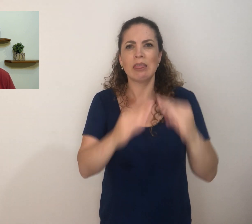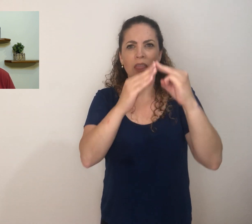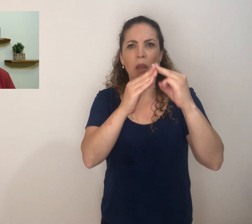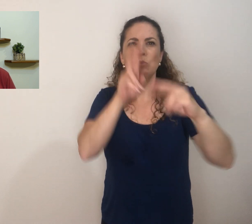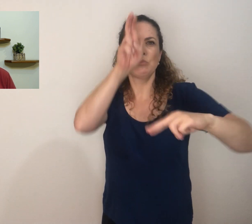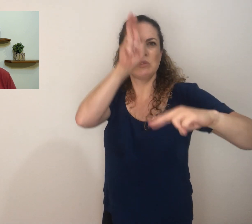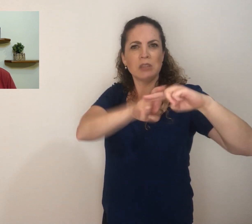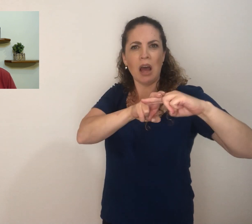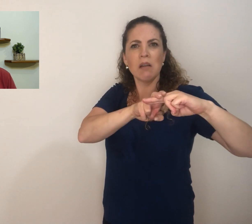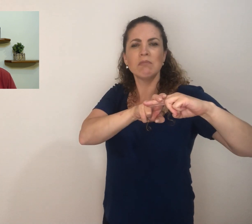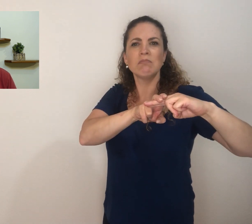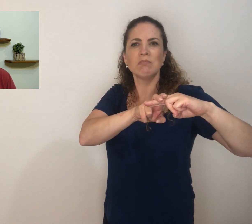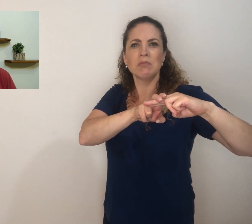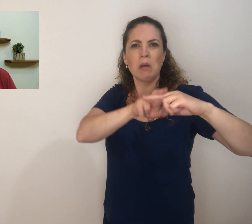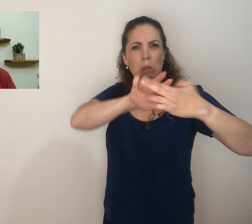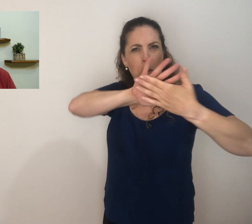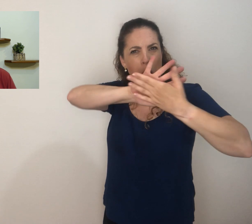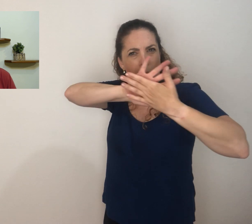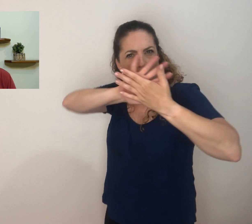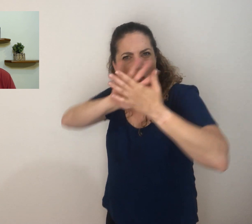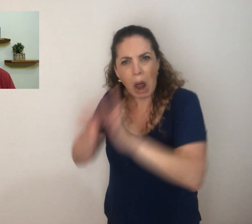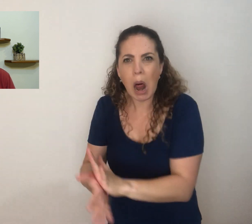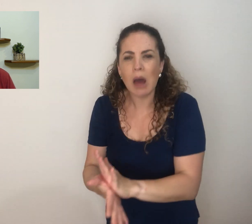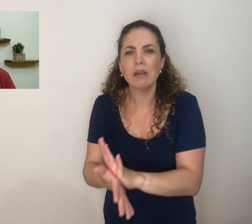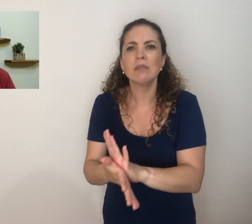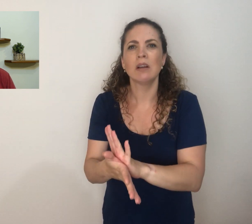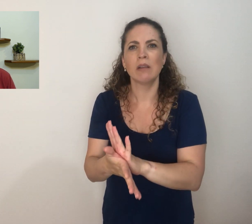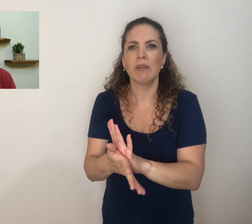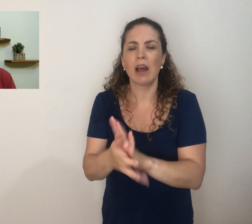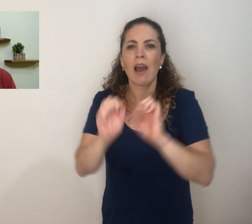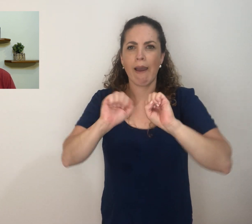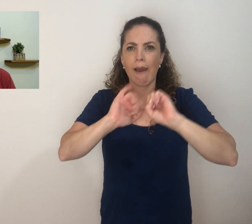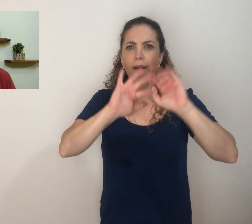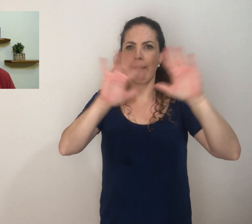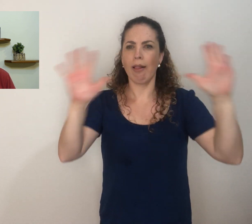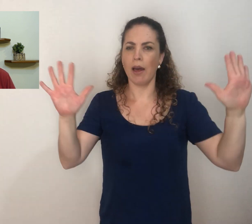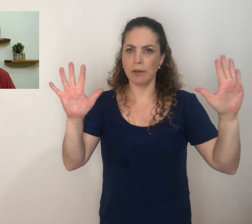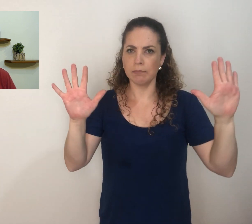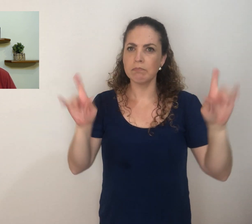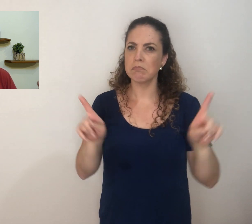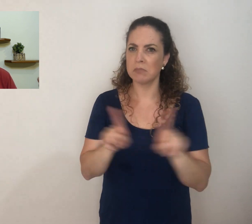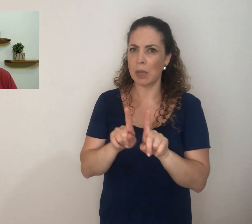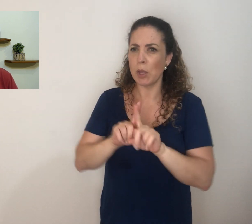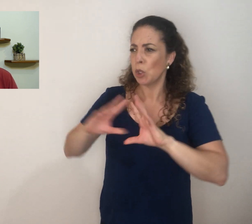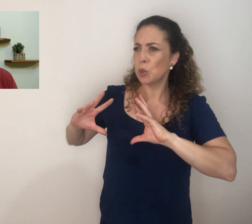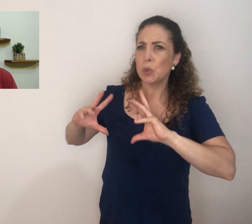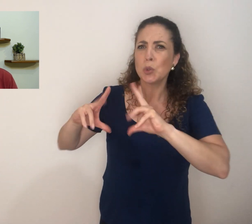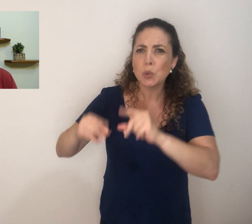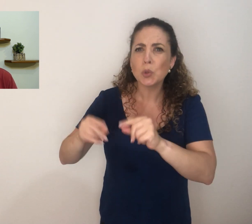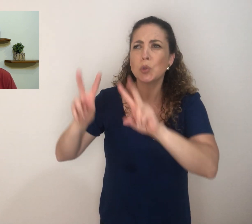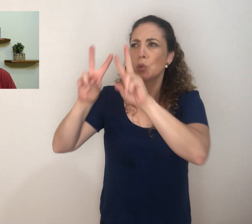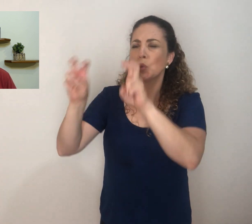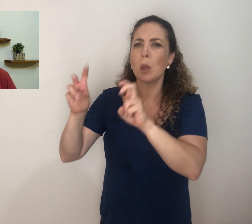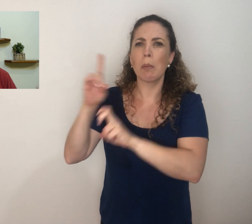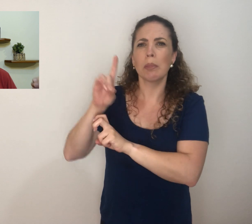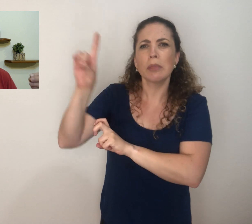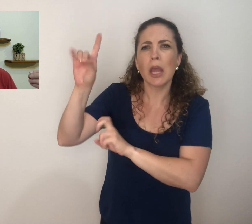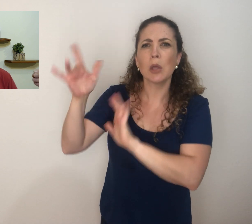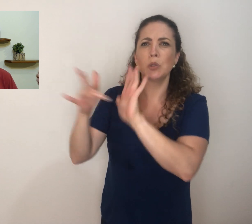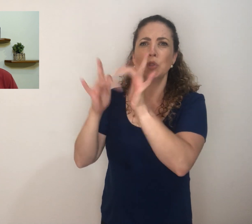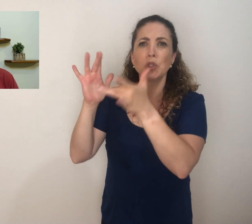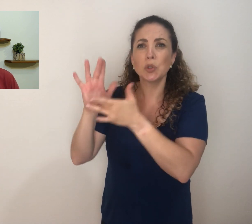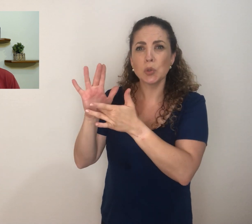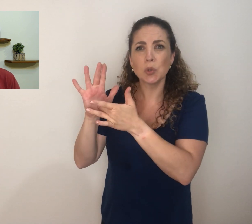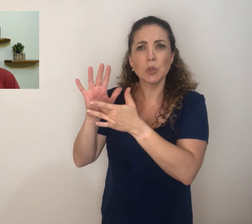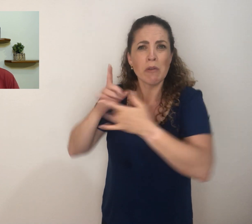4, diz que se oporá, se levantará contra Deus e contra o culto a Deus, se assentará no santuário,